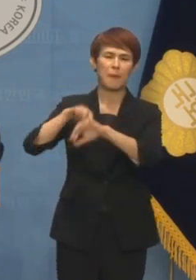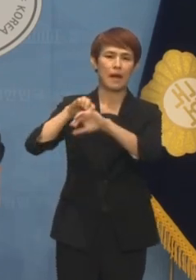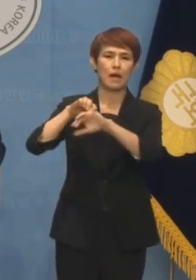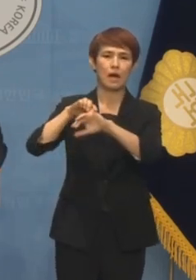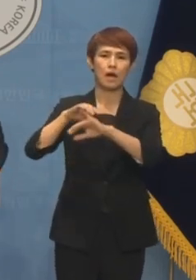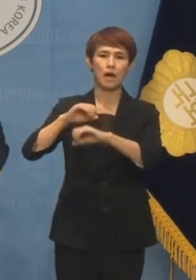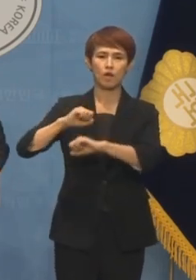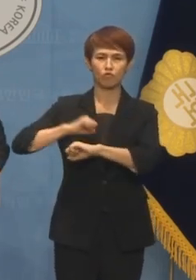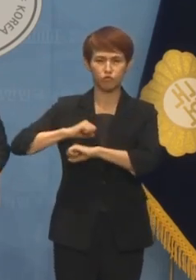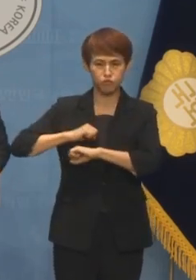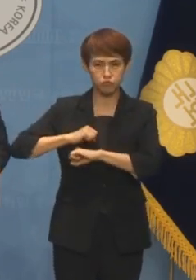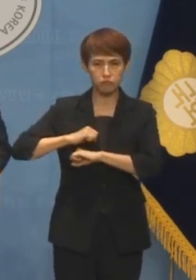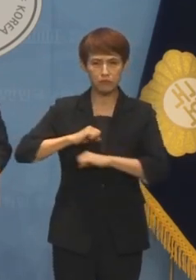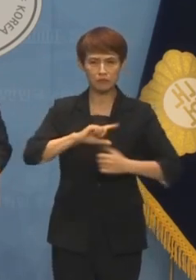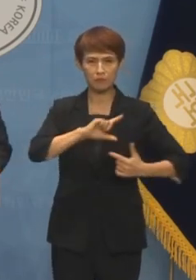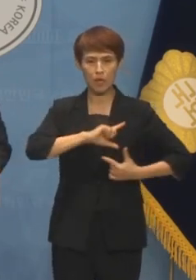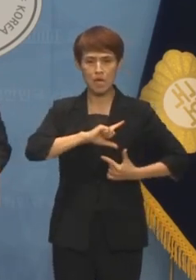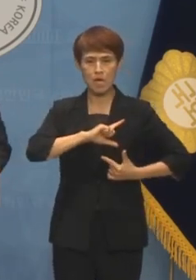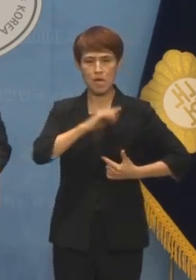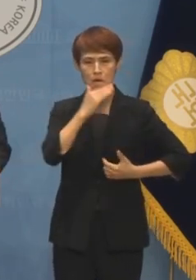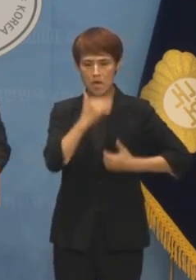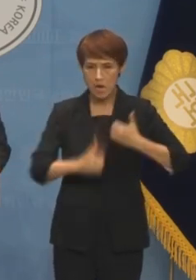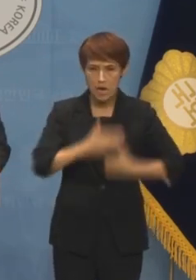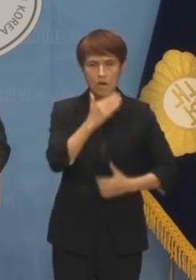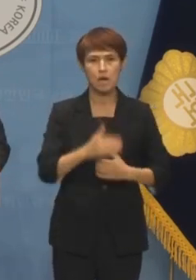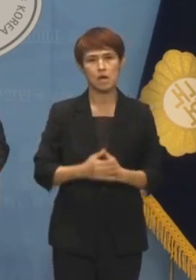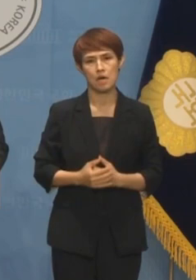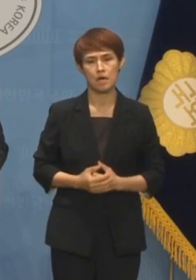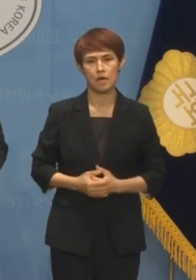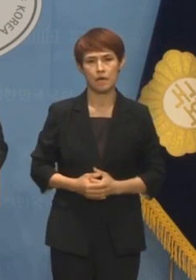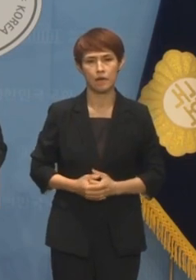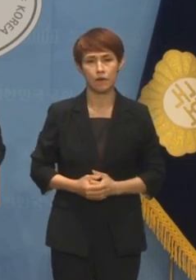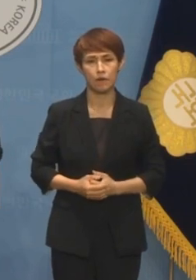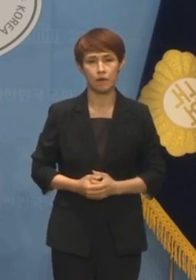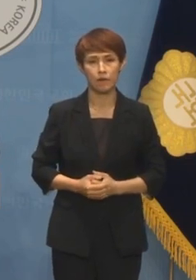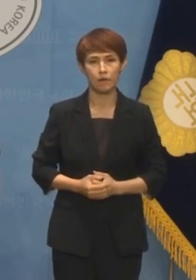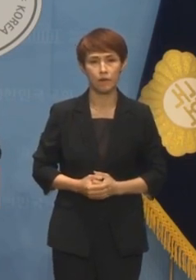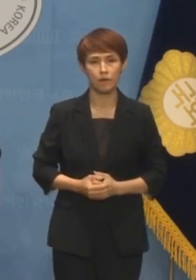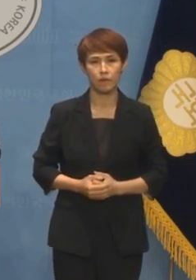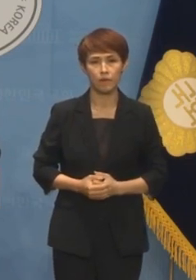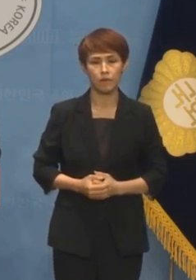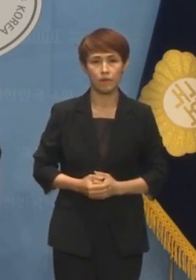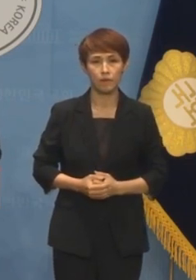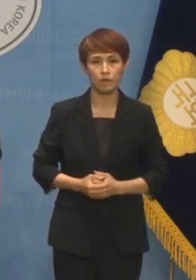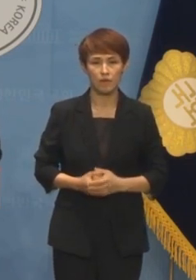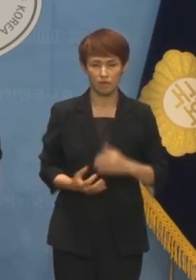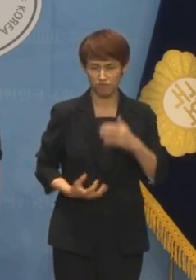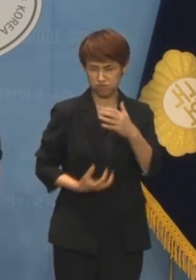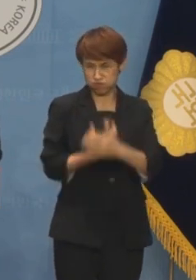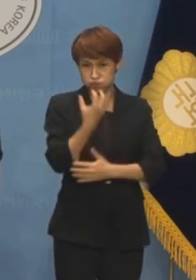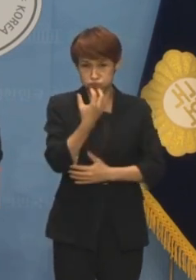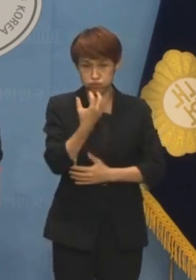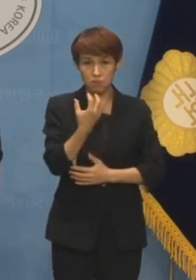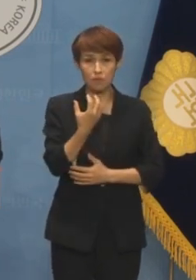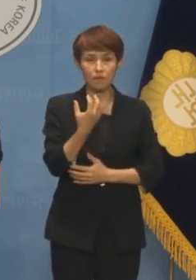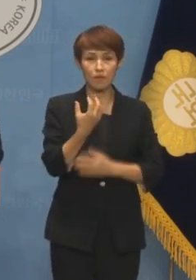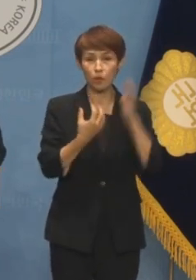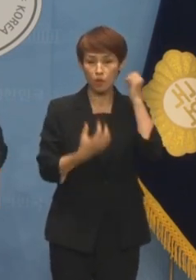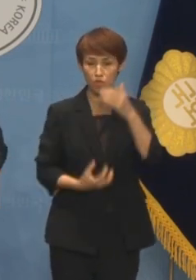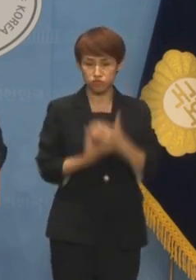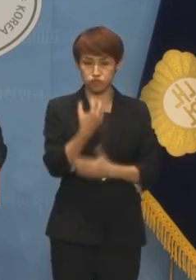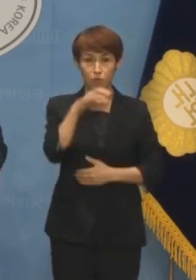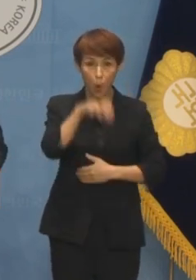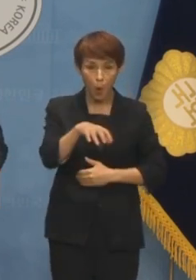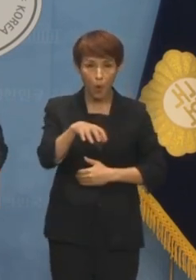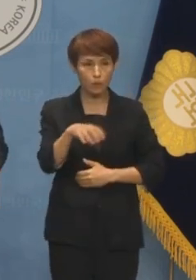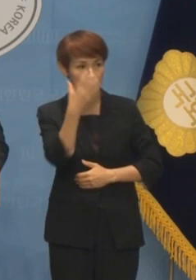기강이 통째로 뒤흔들리고 있습니다. 이뿐이 아닙니다. 경로 현장에 있던 인사의 목격담이